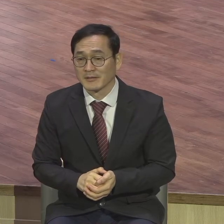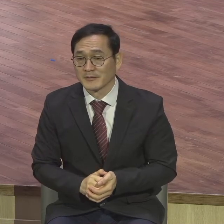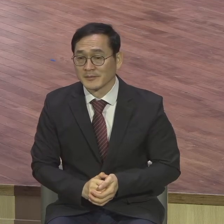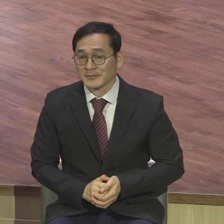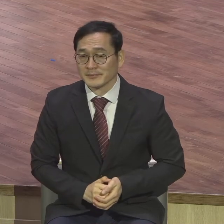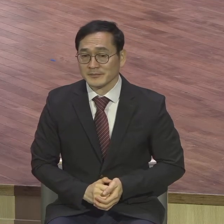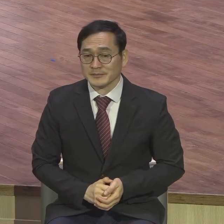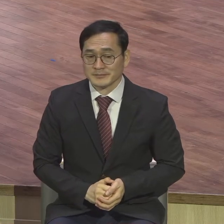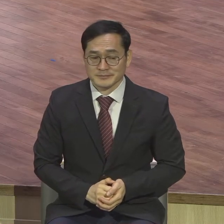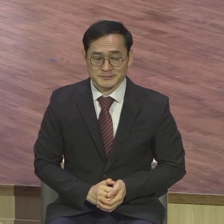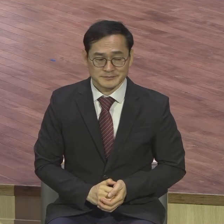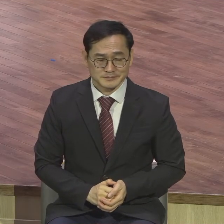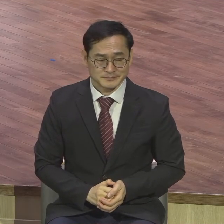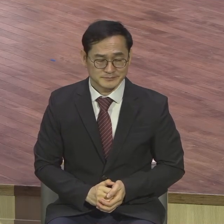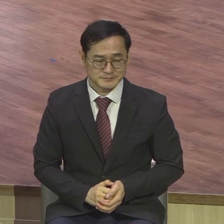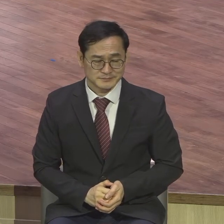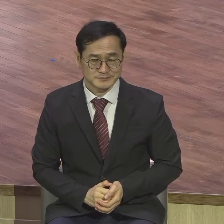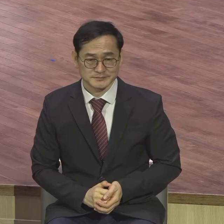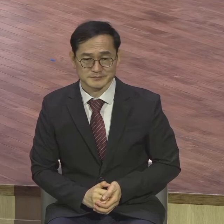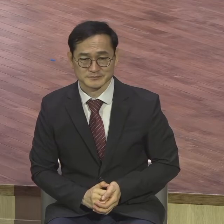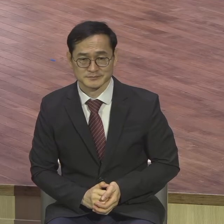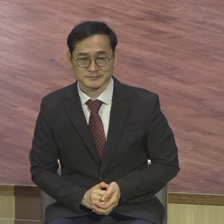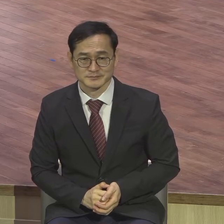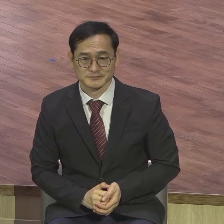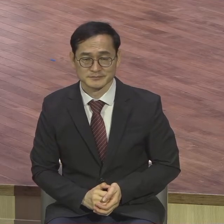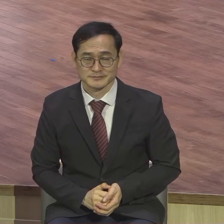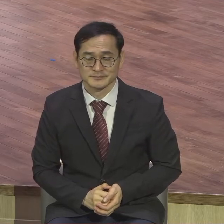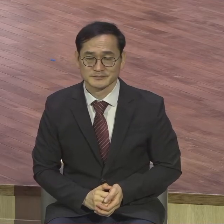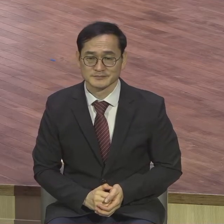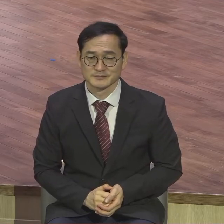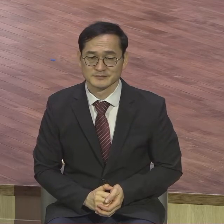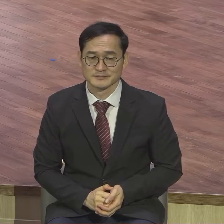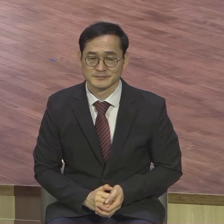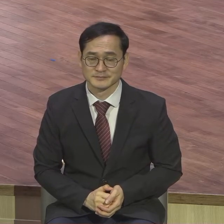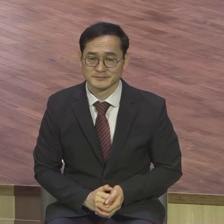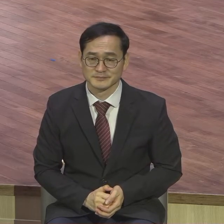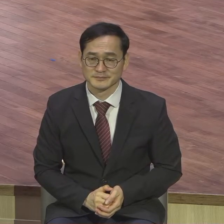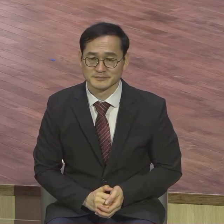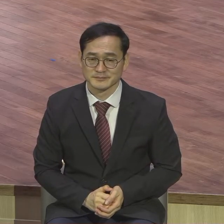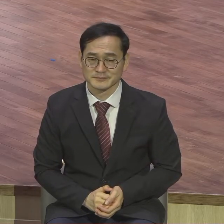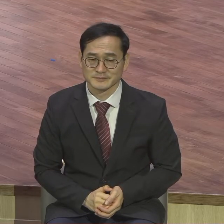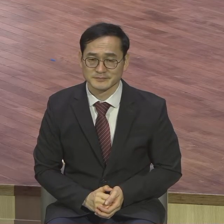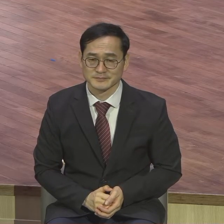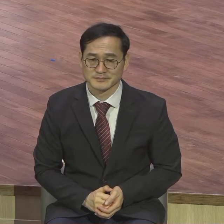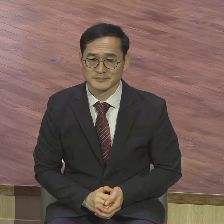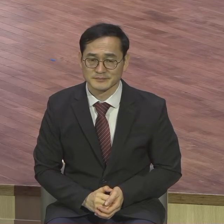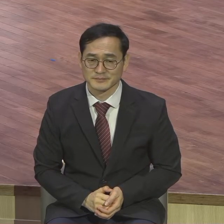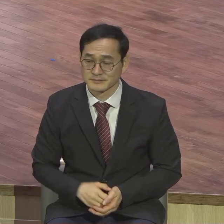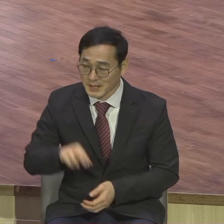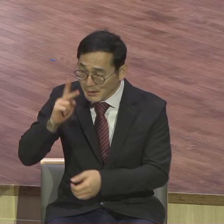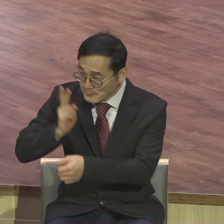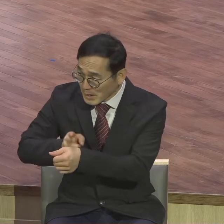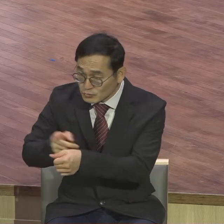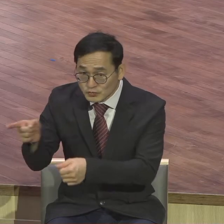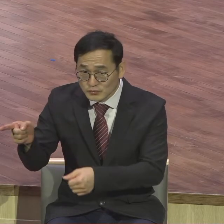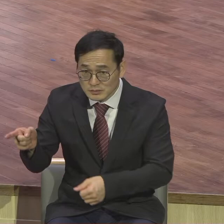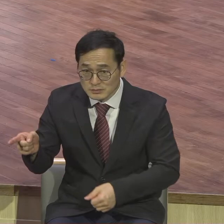우리 안다. 어느 누구에게 통해서 저 바울이 사도 된 적이